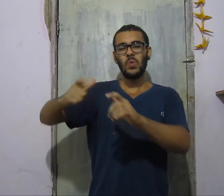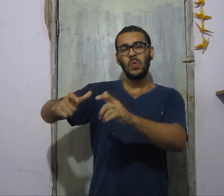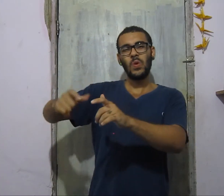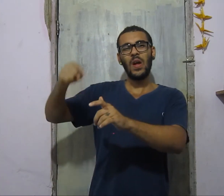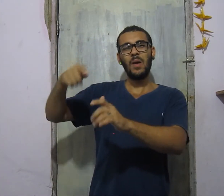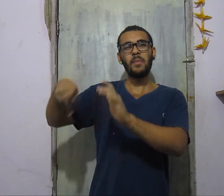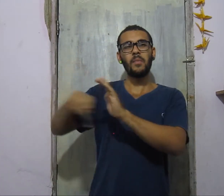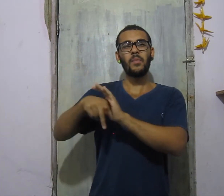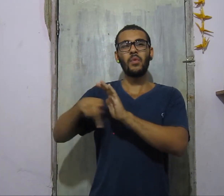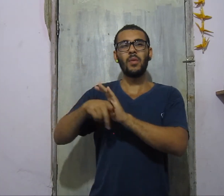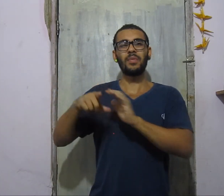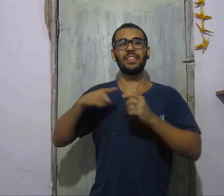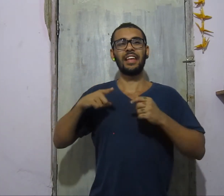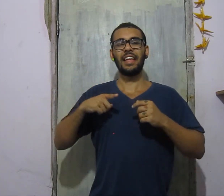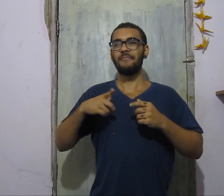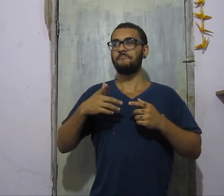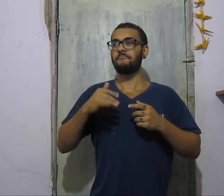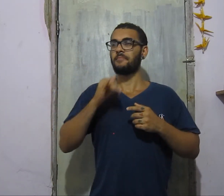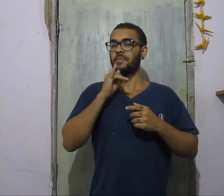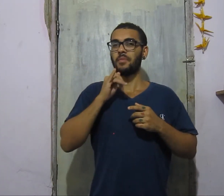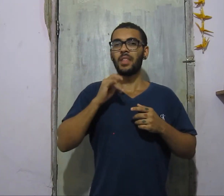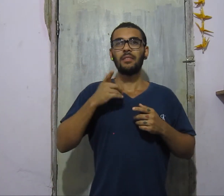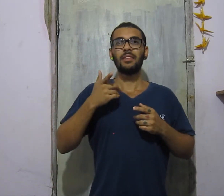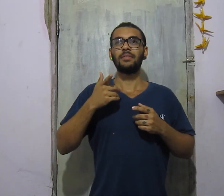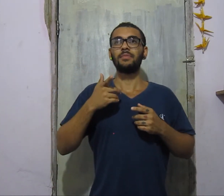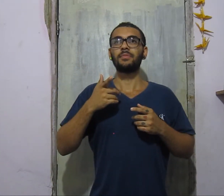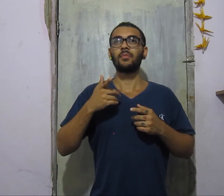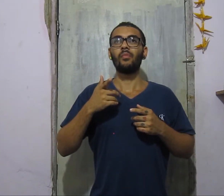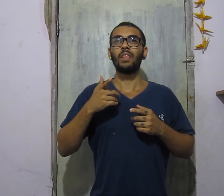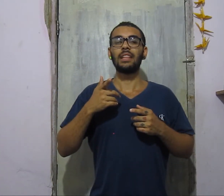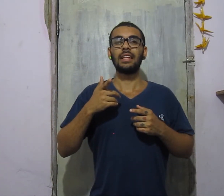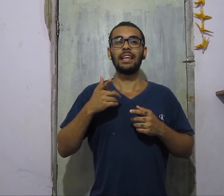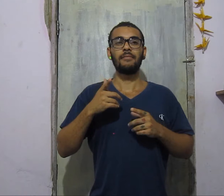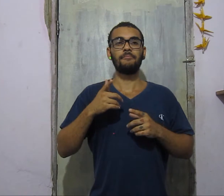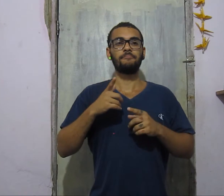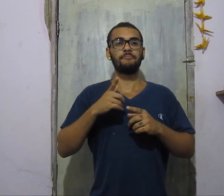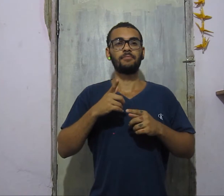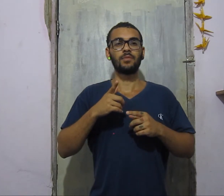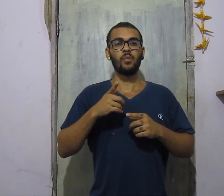que ela encontra, que ela descobre que ela está num local